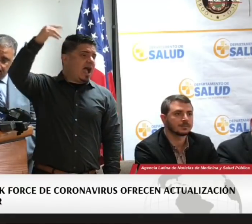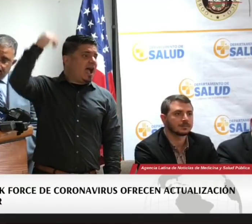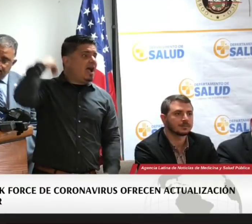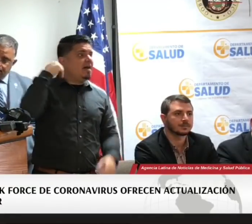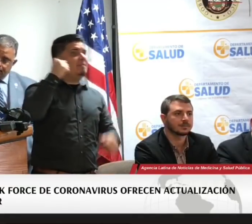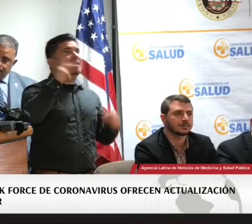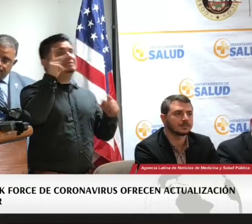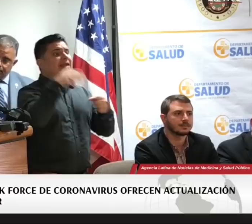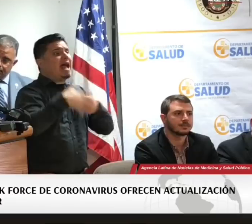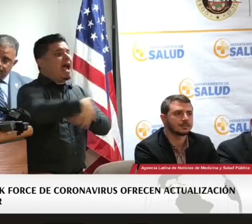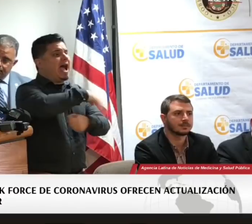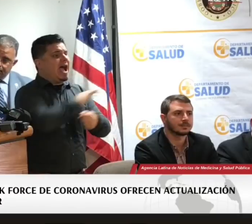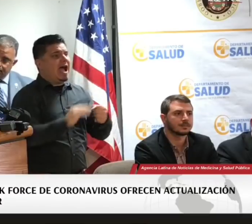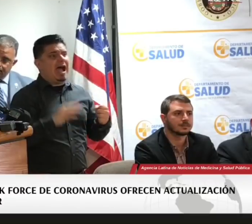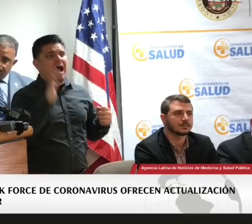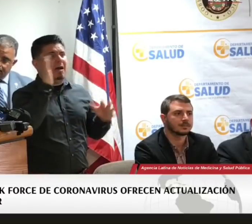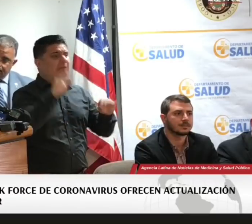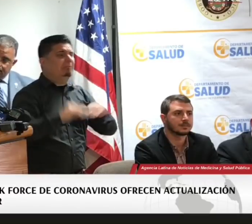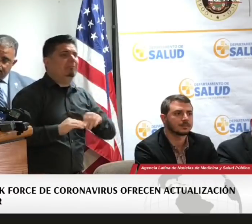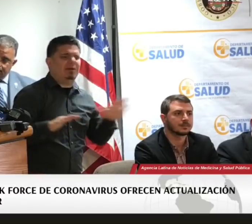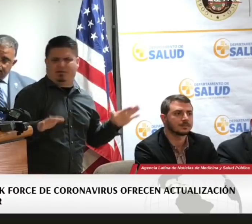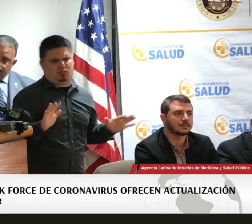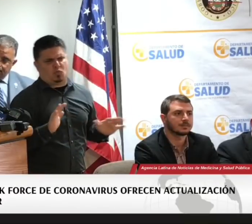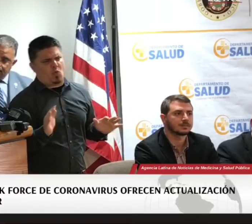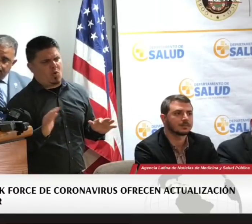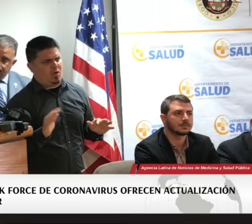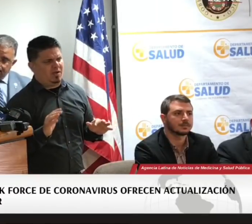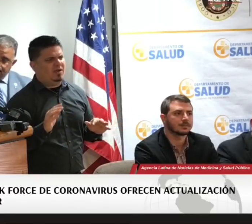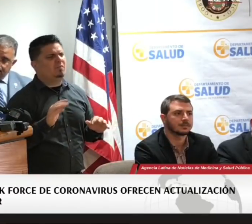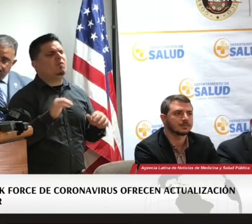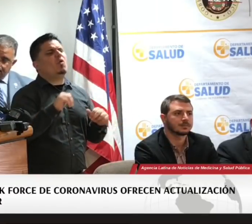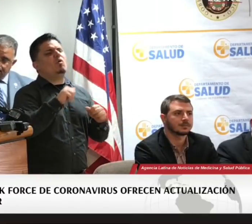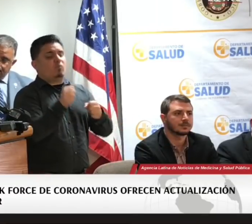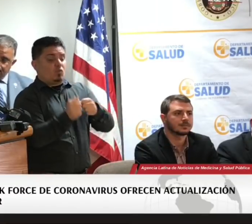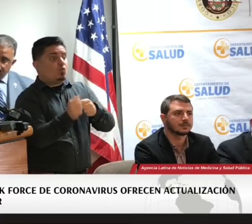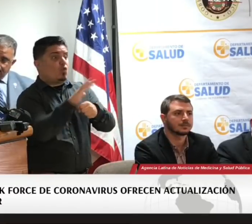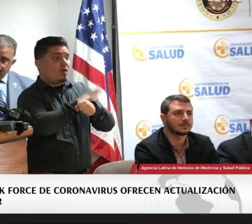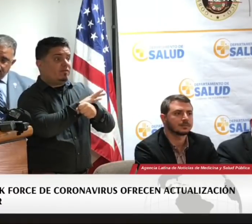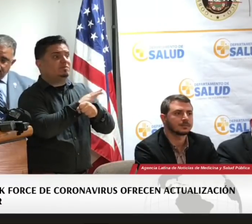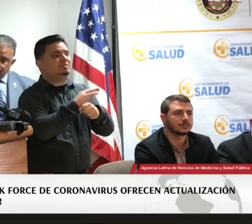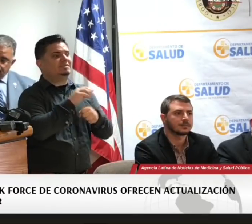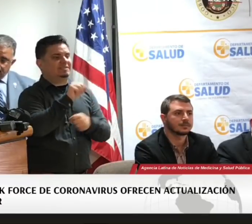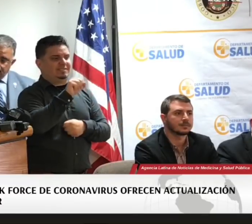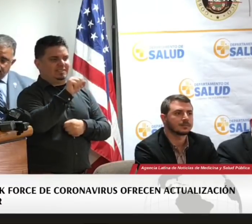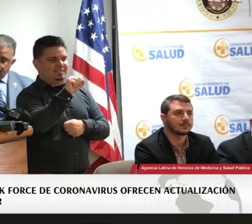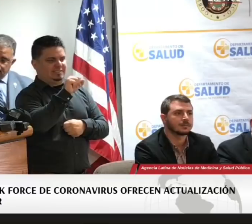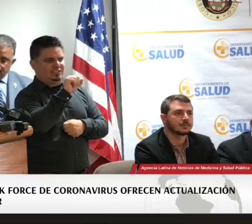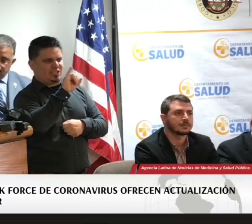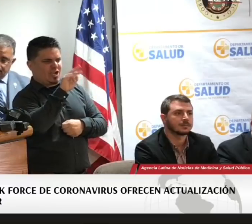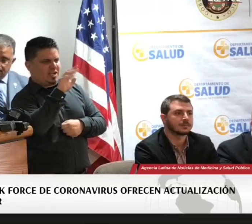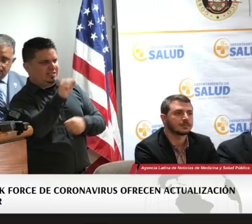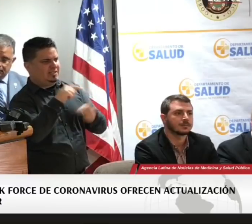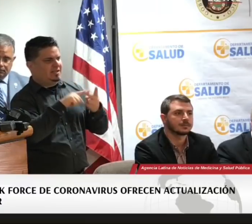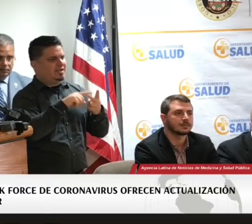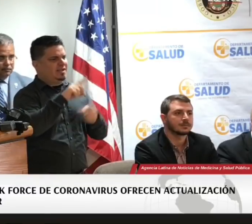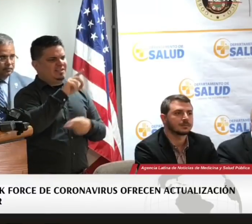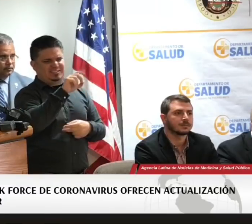con otras condiciones de coronavirus como el SARS o el MERS. Vamos a ver,